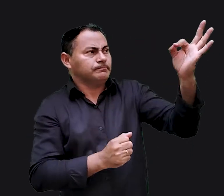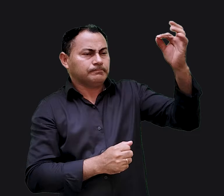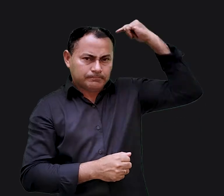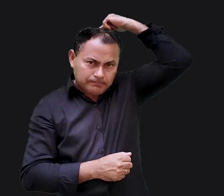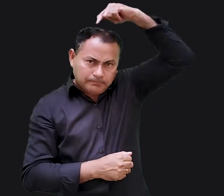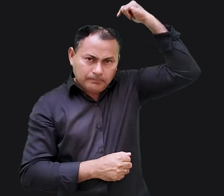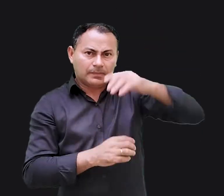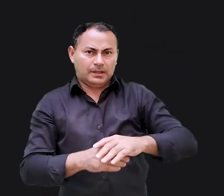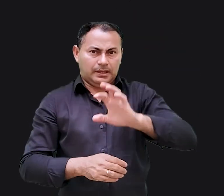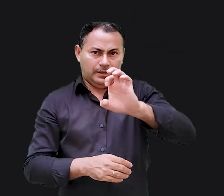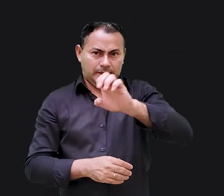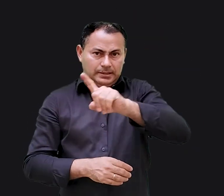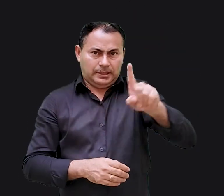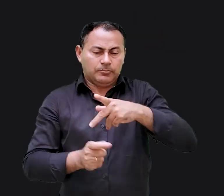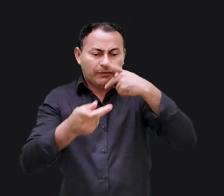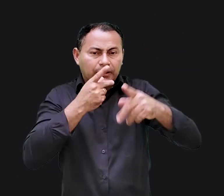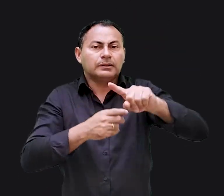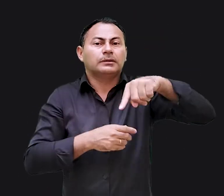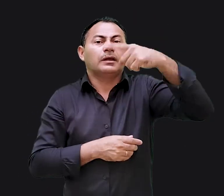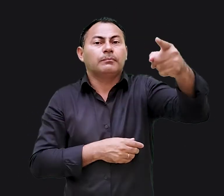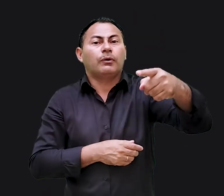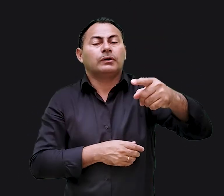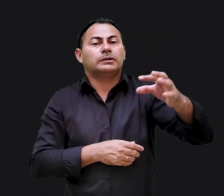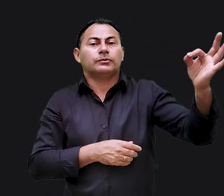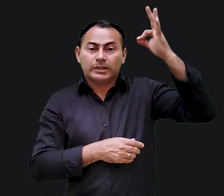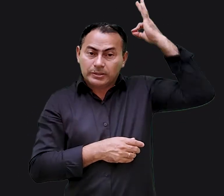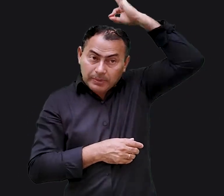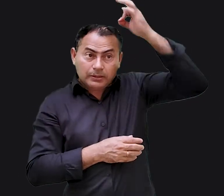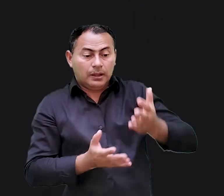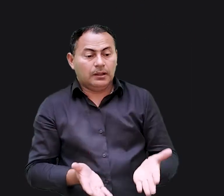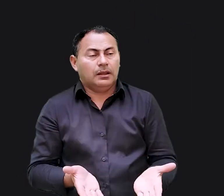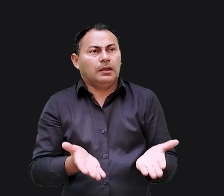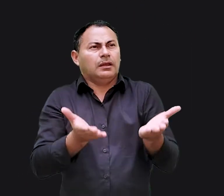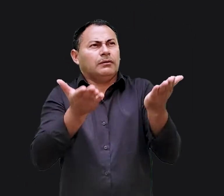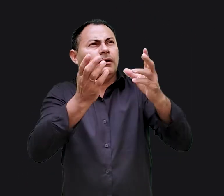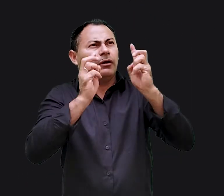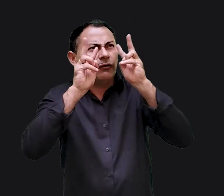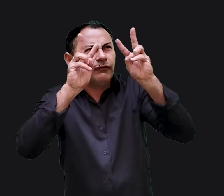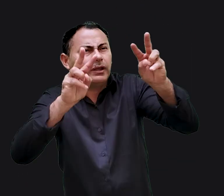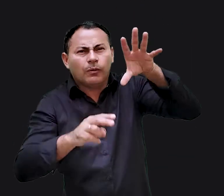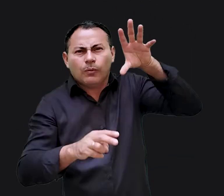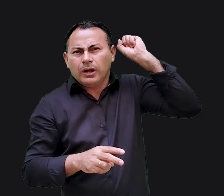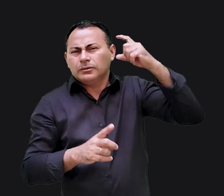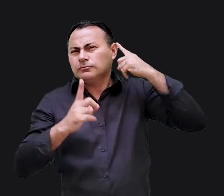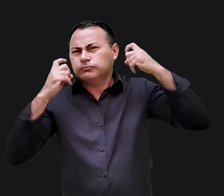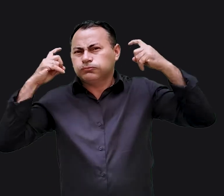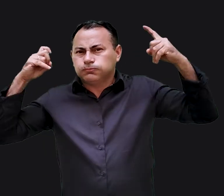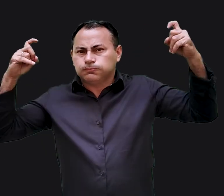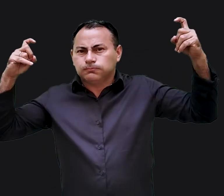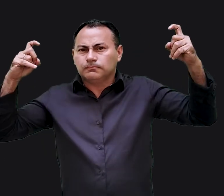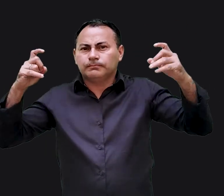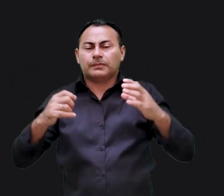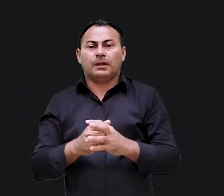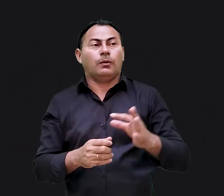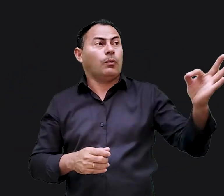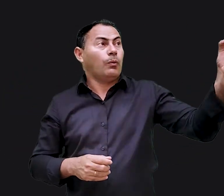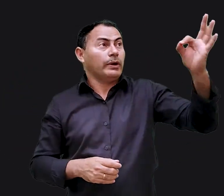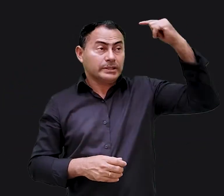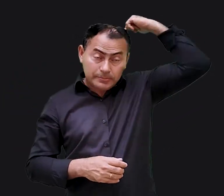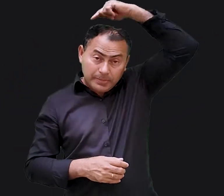diz assim, depois o Espírito elevou-me e ouvi um forte estrondo. Então o Espírito